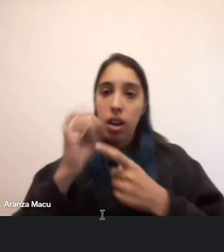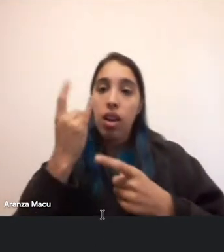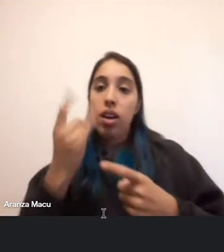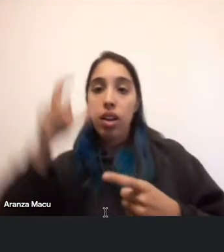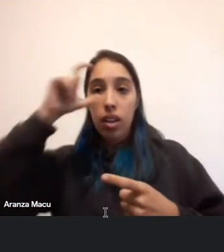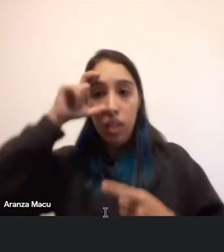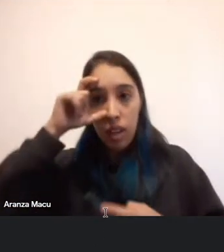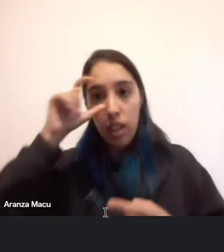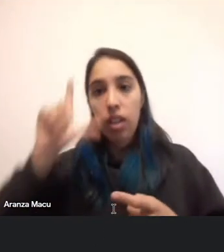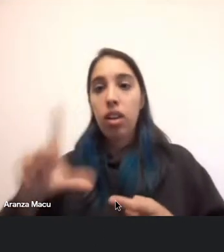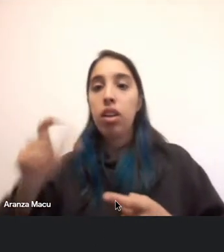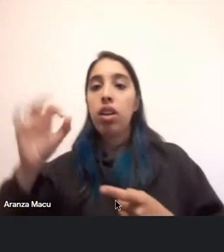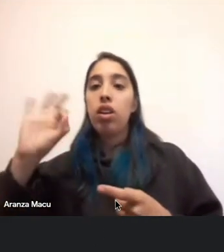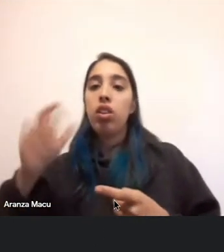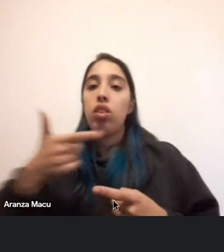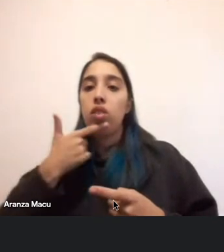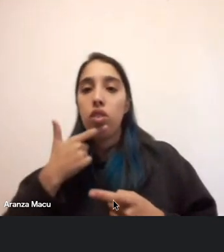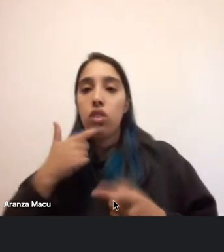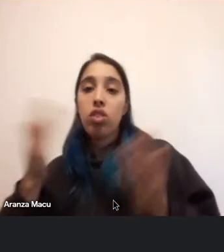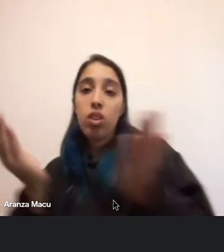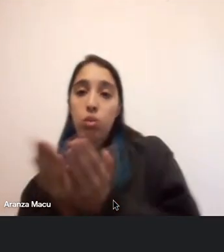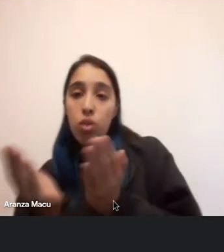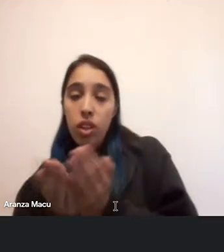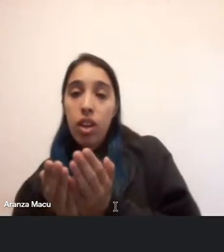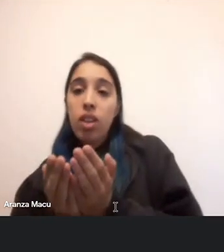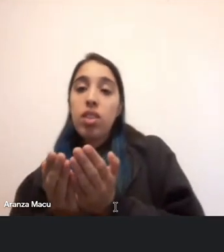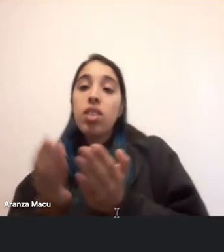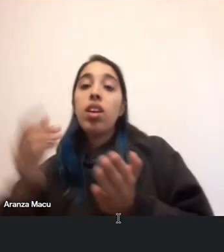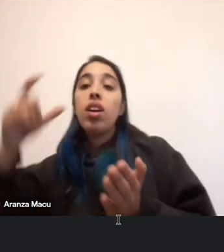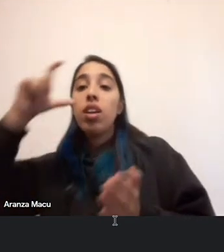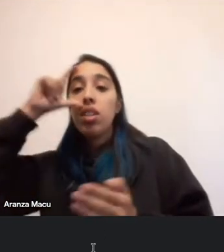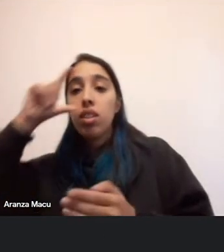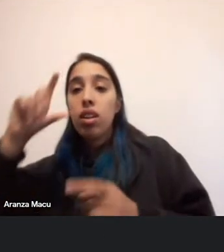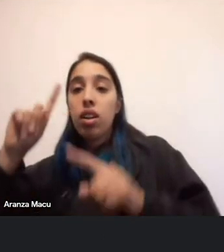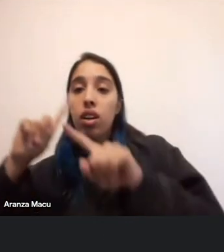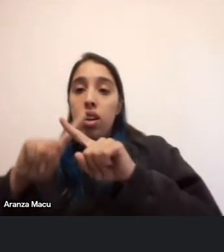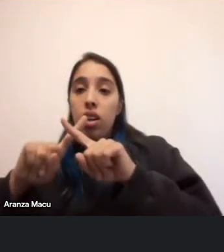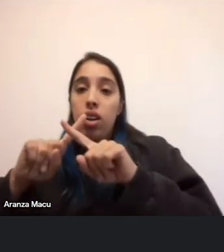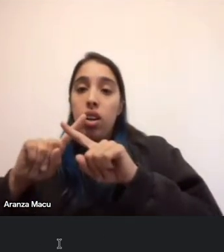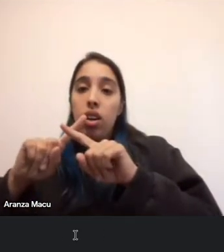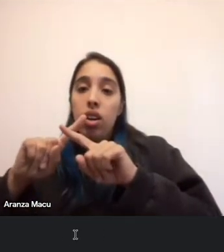yo sé lo que es. Para que los estudiantes puedan. Puedan